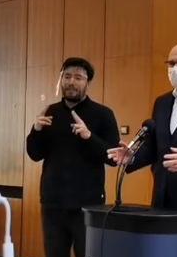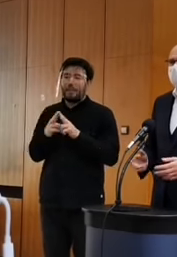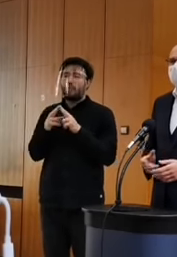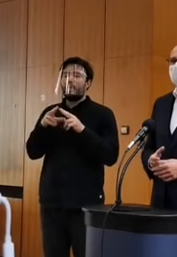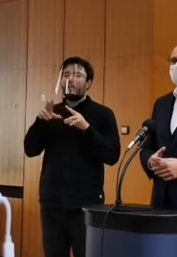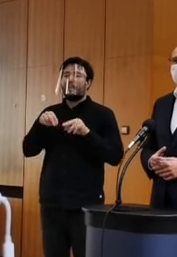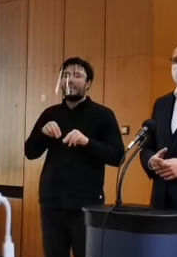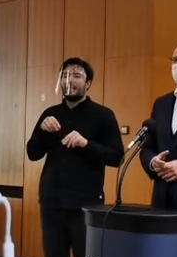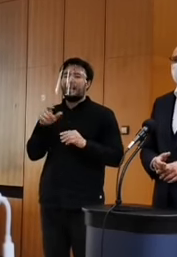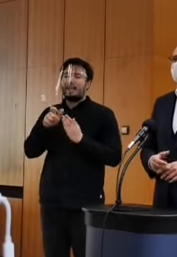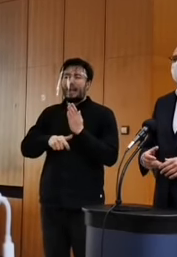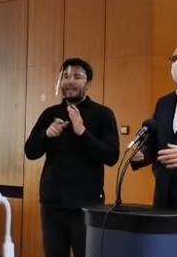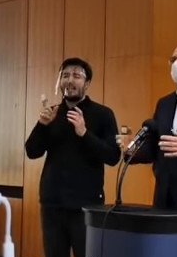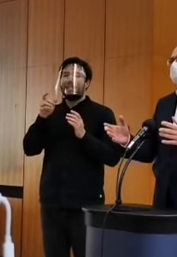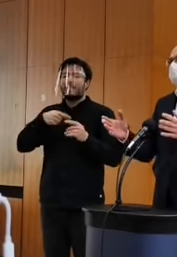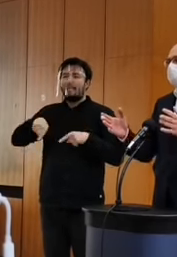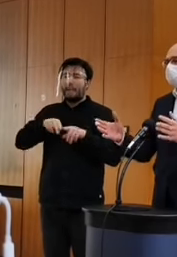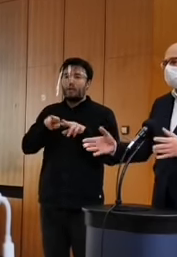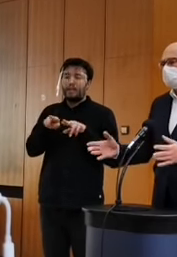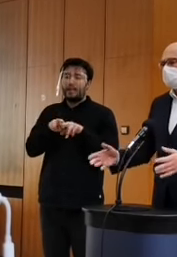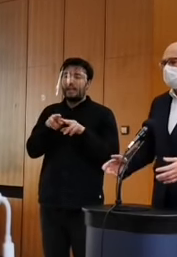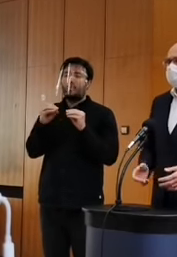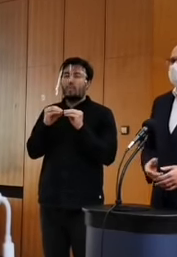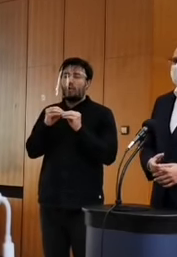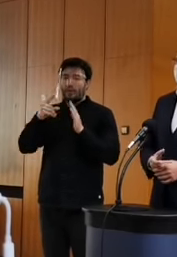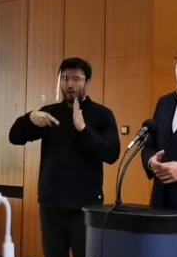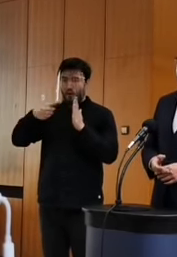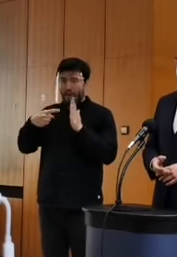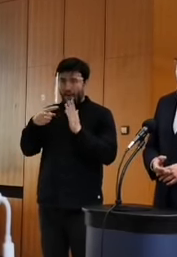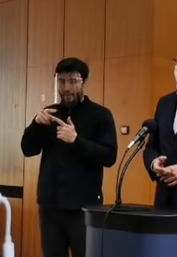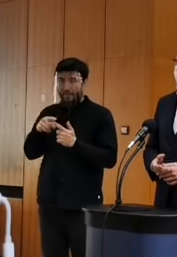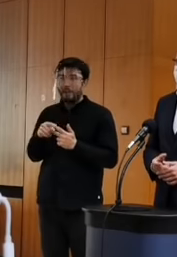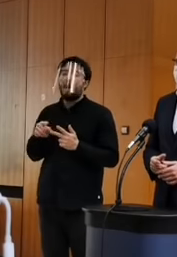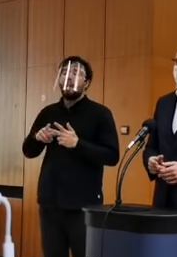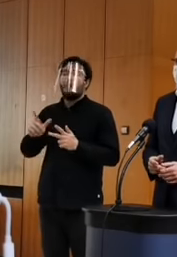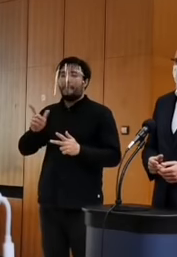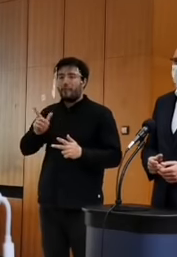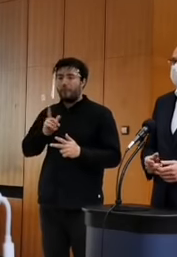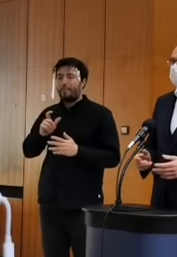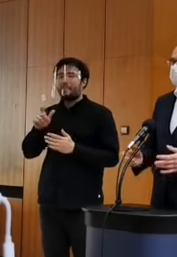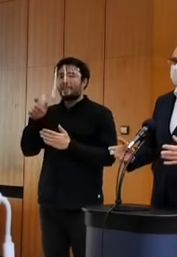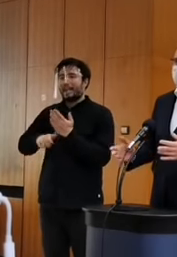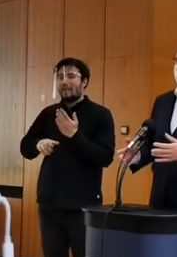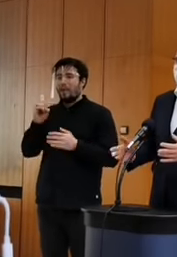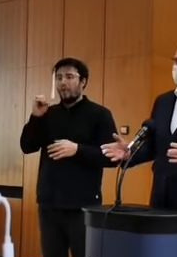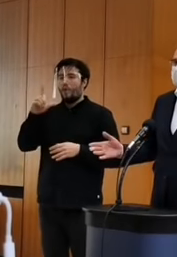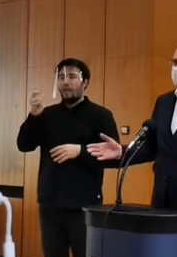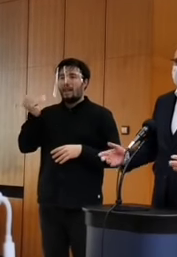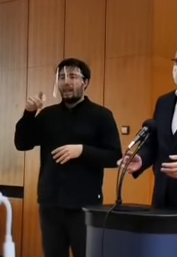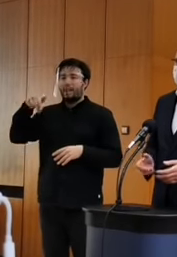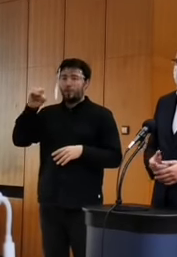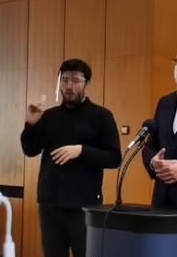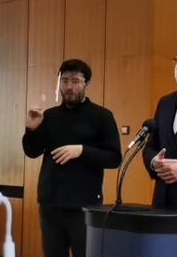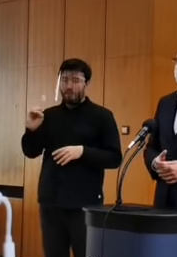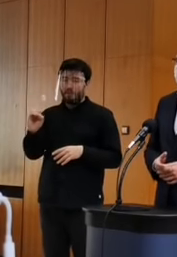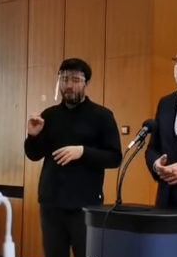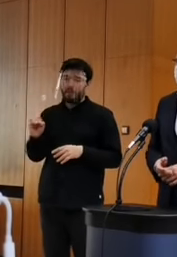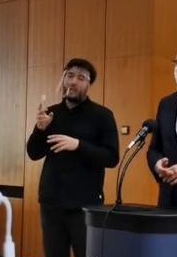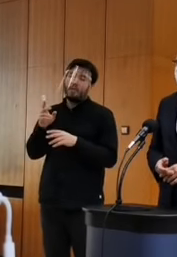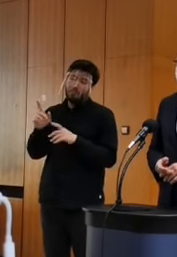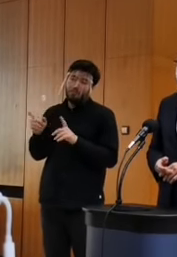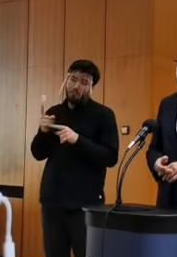ktorý je predseda strany Sme rodina, a samozrejme aj so stranou OĽaNO. Viem si veľmi dobre predstaviť aj stretnutie s poslaneckým